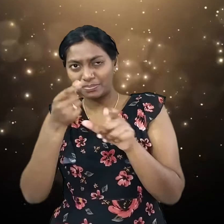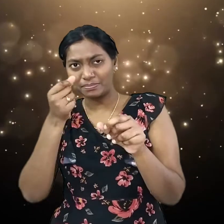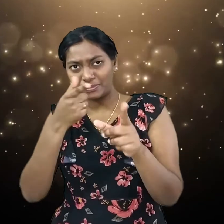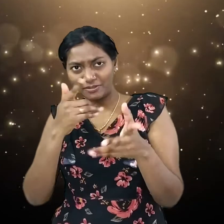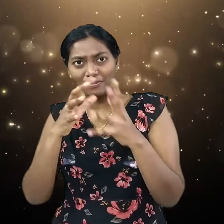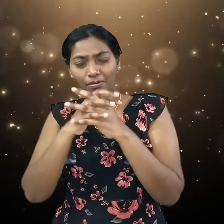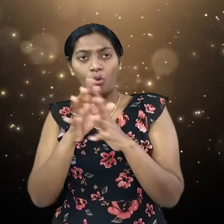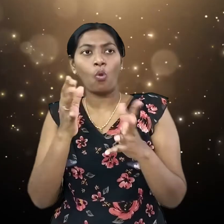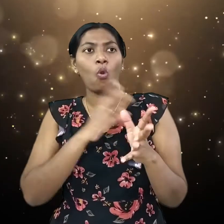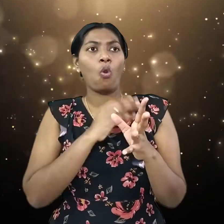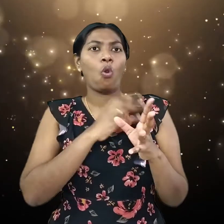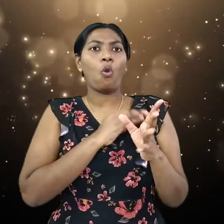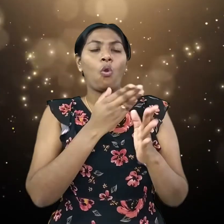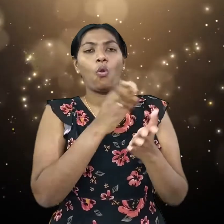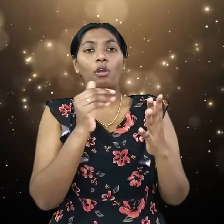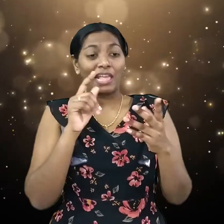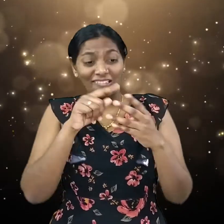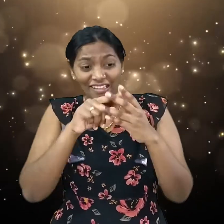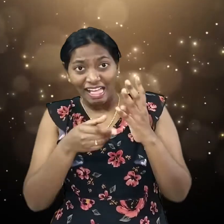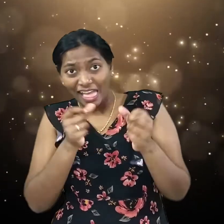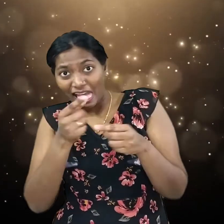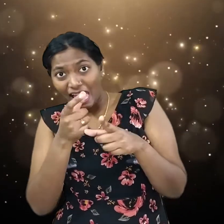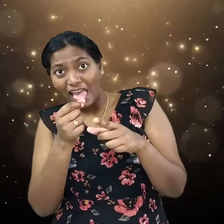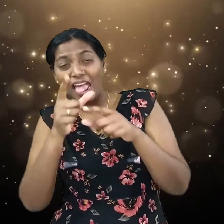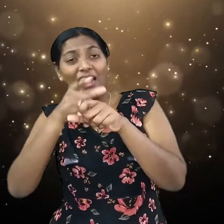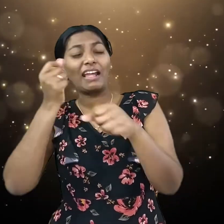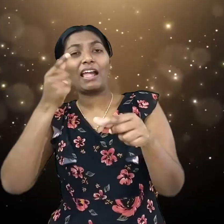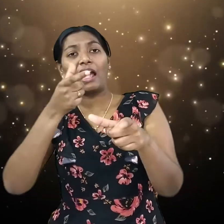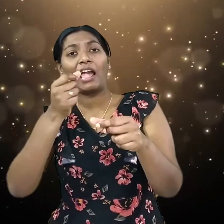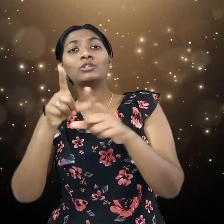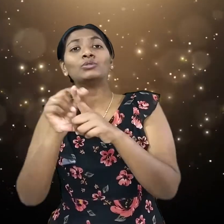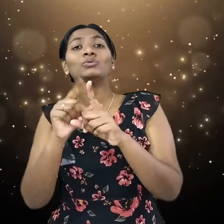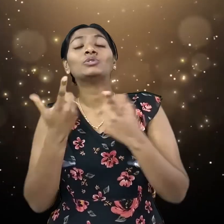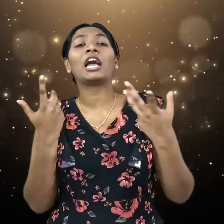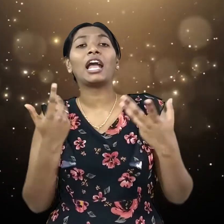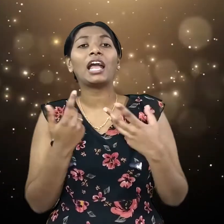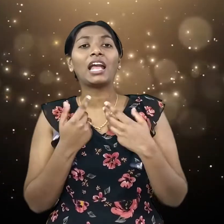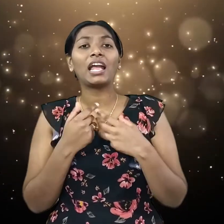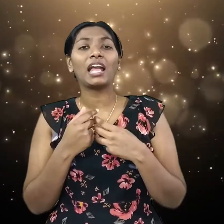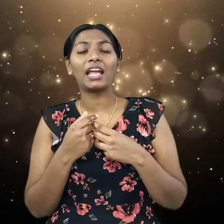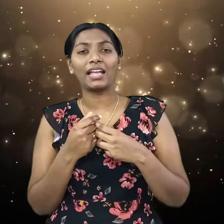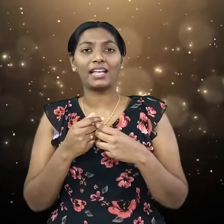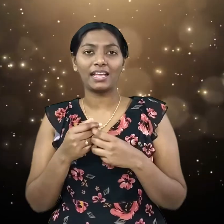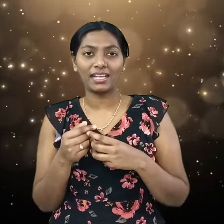तीर छोड़ा है तो सब बगलाए पड़ रहे हैं, हमने कि बाकी छोड़ दी तो क्या होगा।